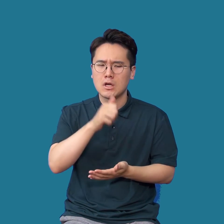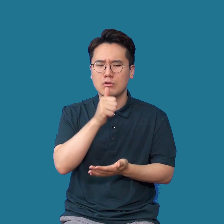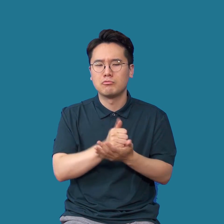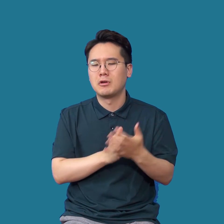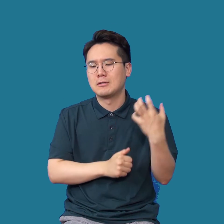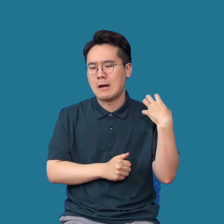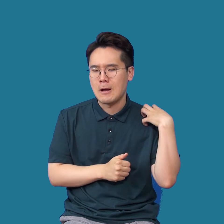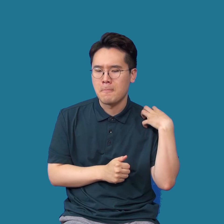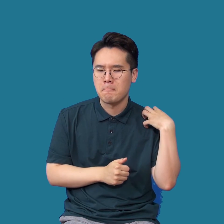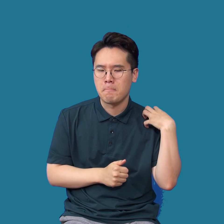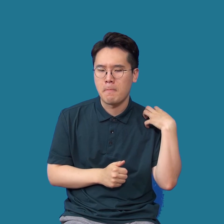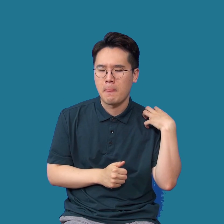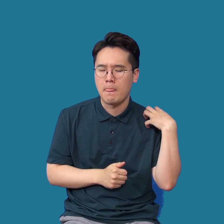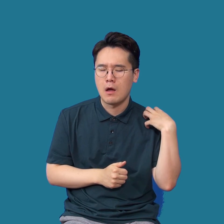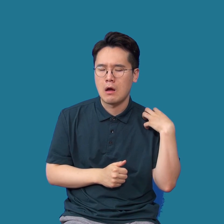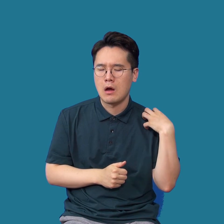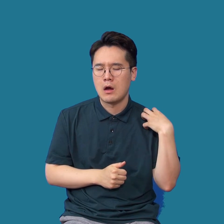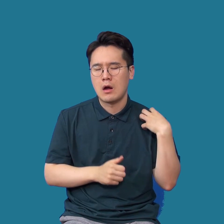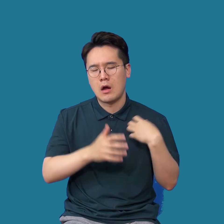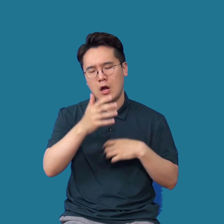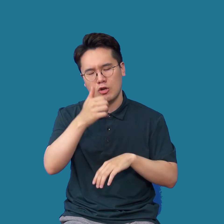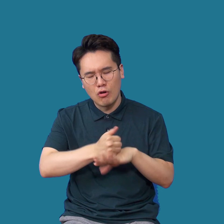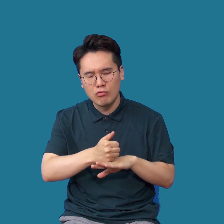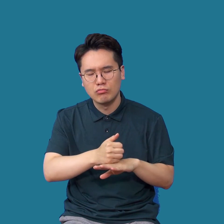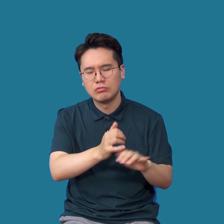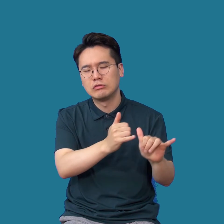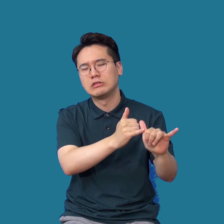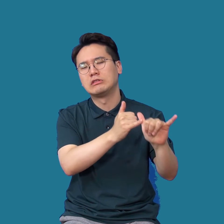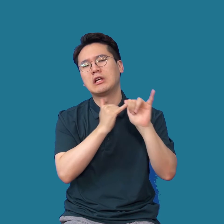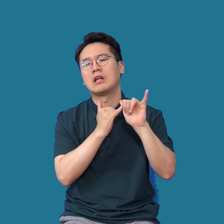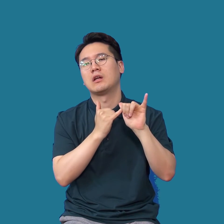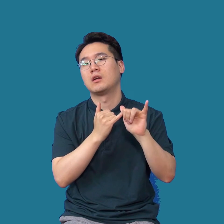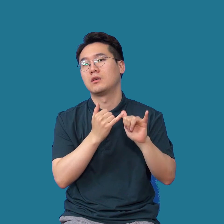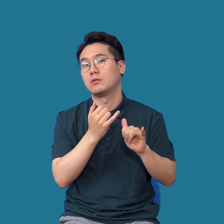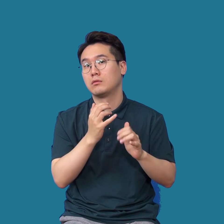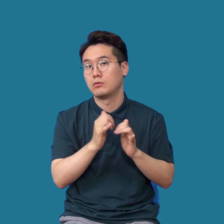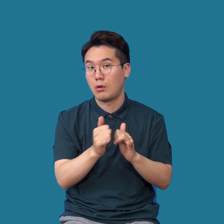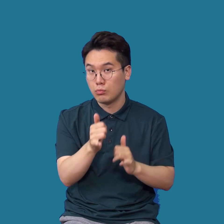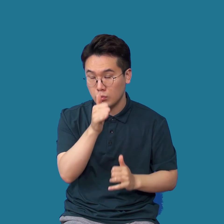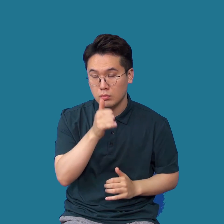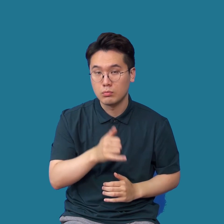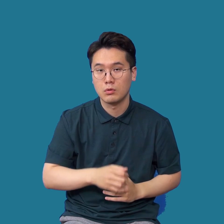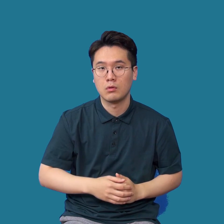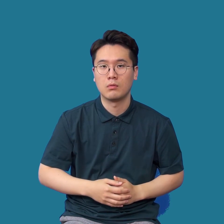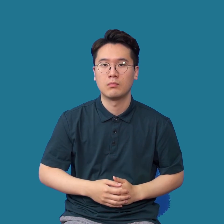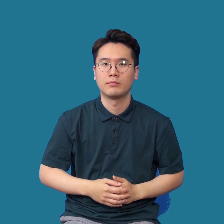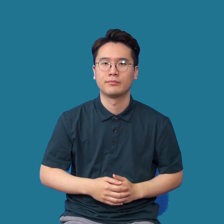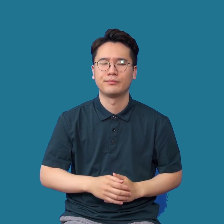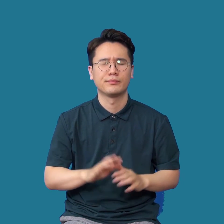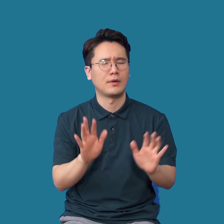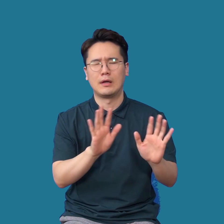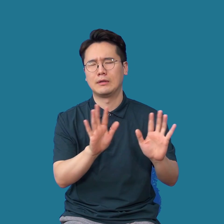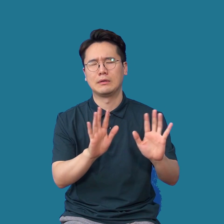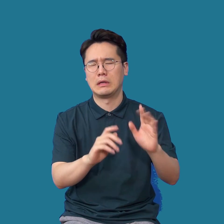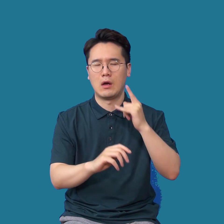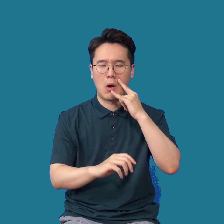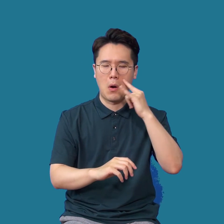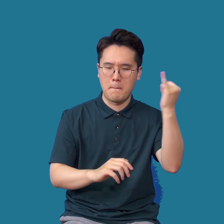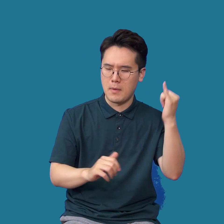자기가 자살해버리기까지 합니다. 그게 아닙니다. 엄마가 죽인 게 아닙니다.